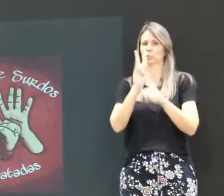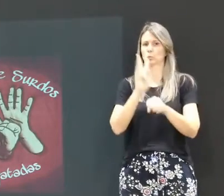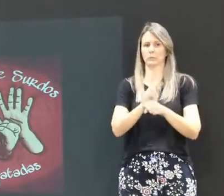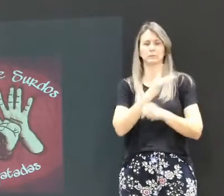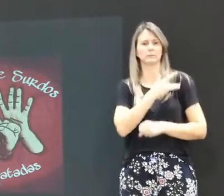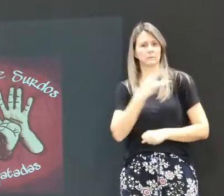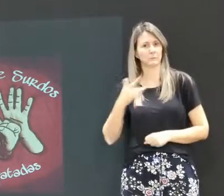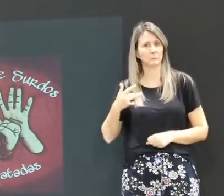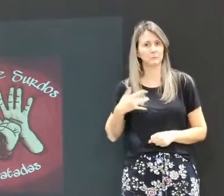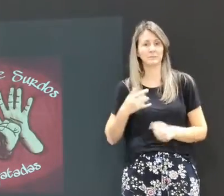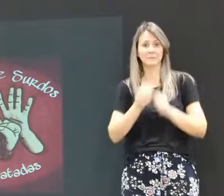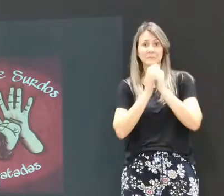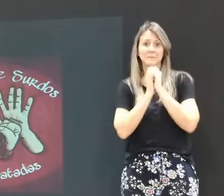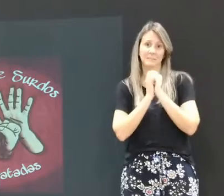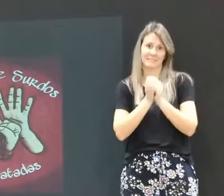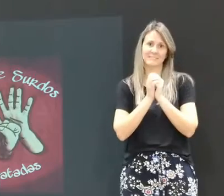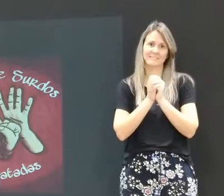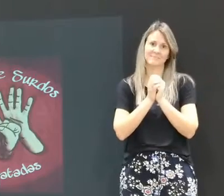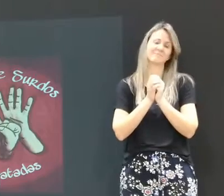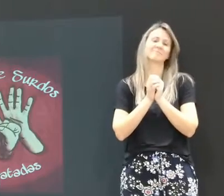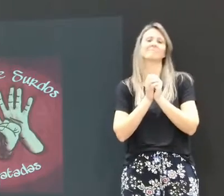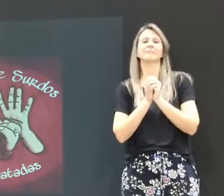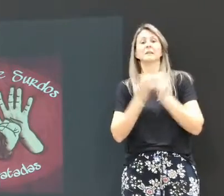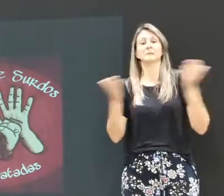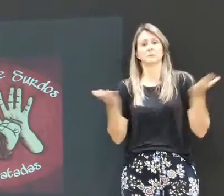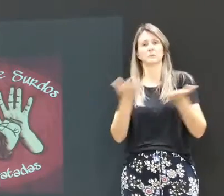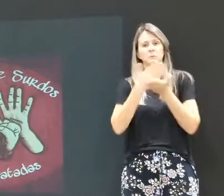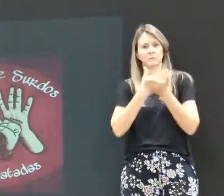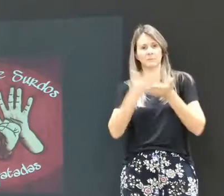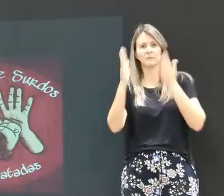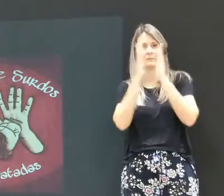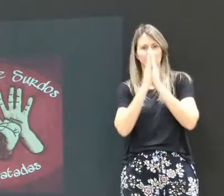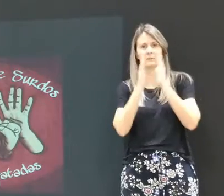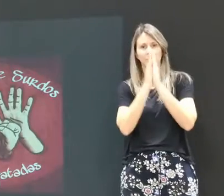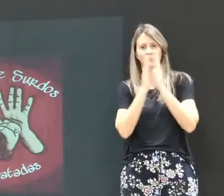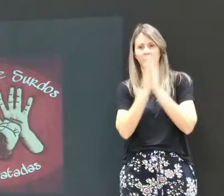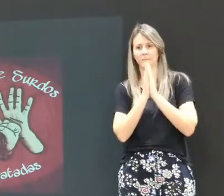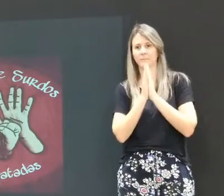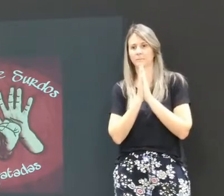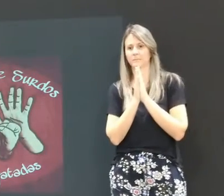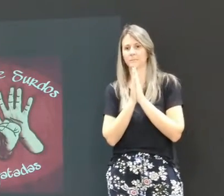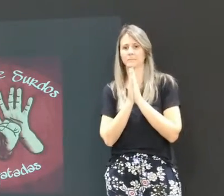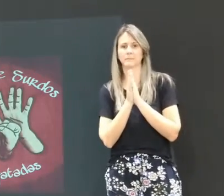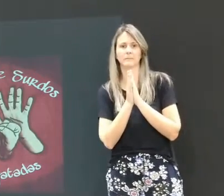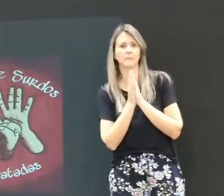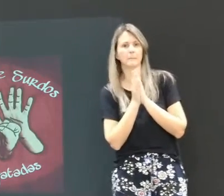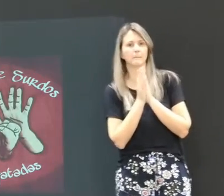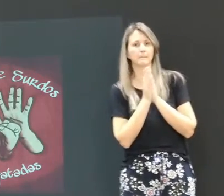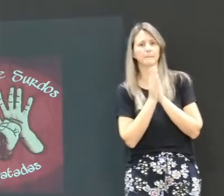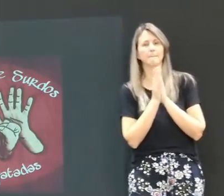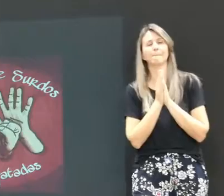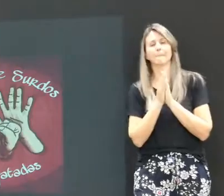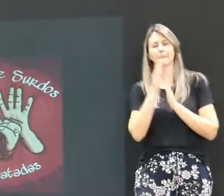em gel, né, cuidando da saúde de todos nós. Então, eu vou iniciar com uma oração.